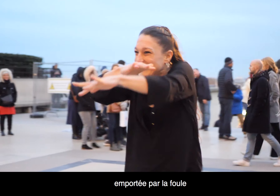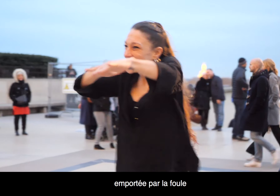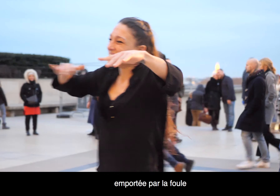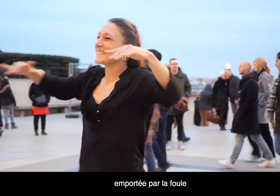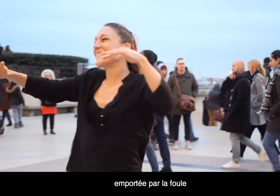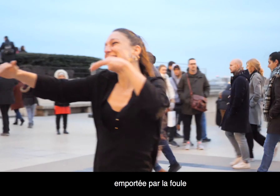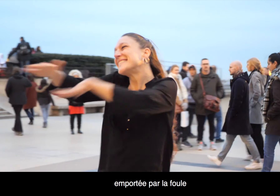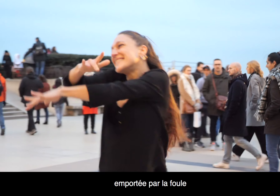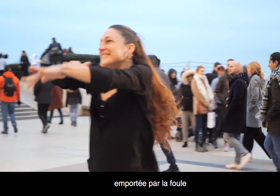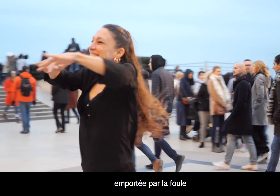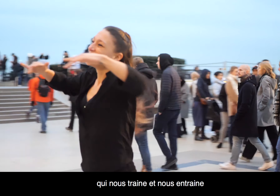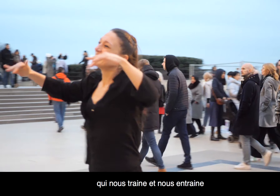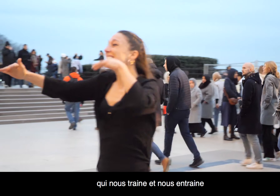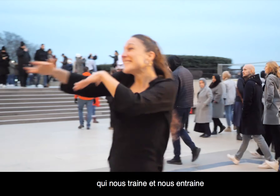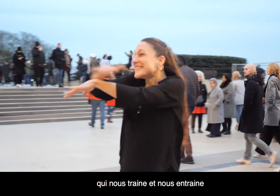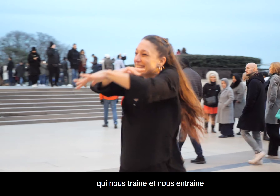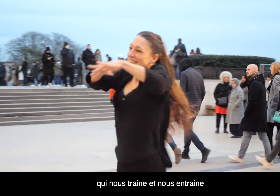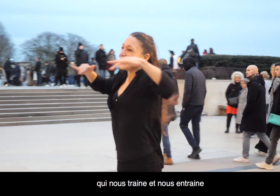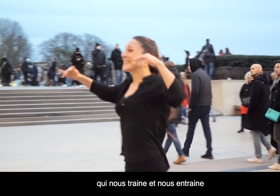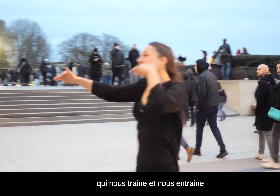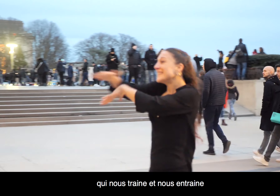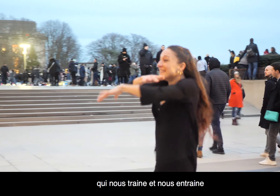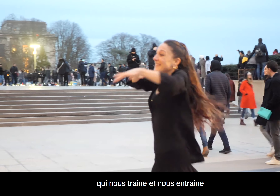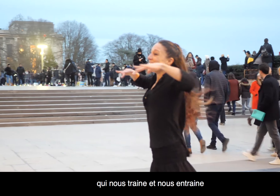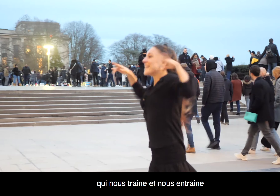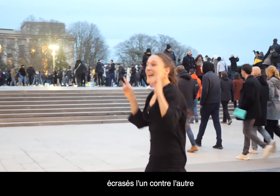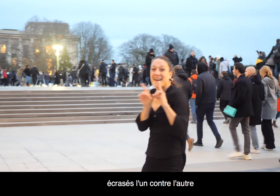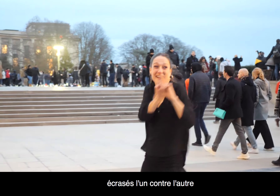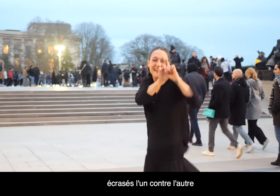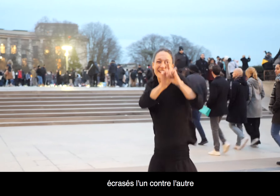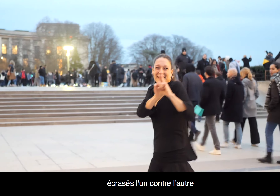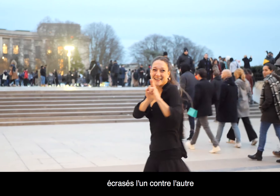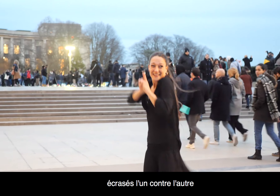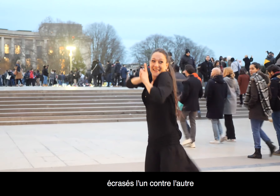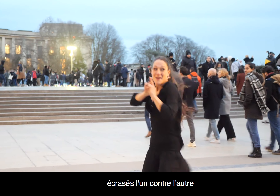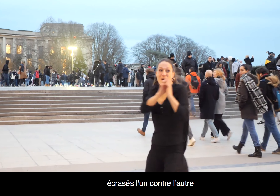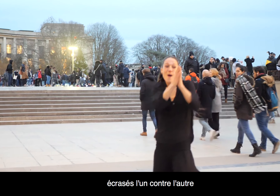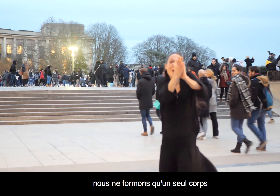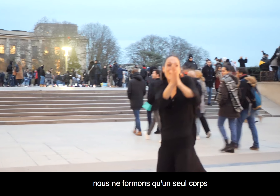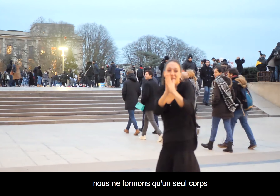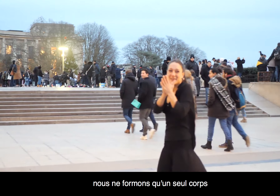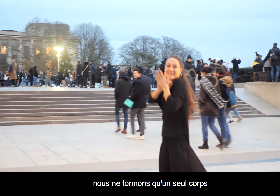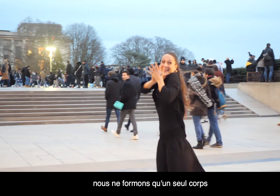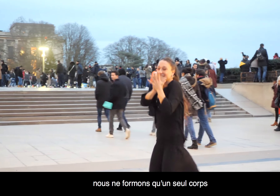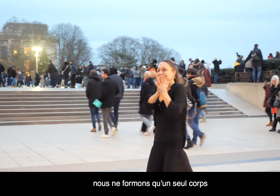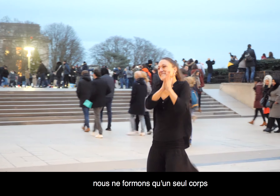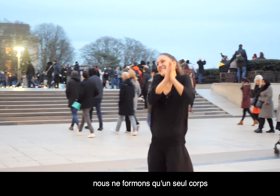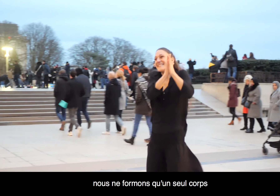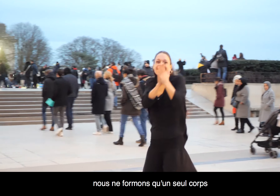Emporté par la foule qui nous entraîne, écrasés l'un contre l'autre, nous ne formons qu'un seul